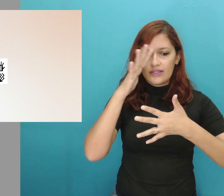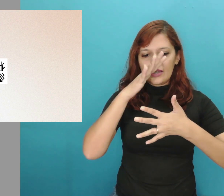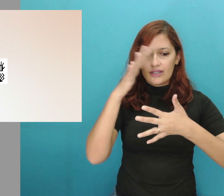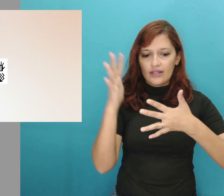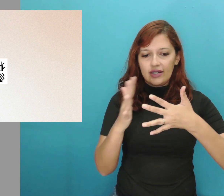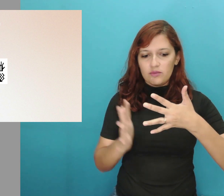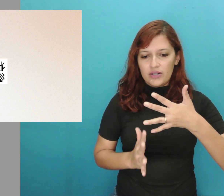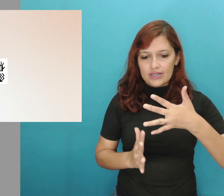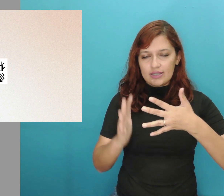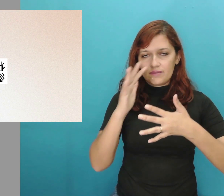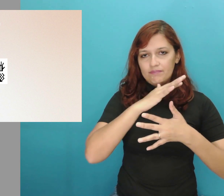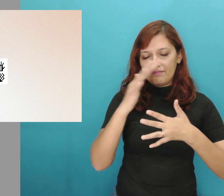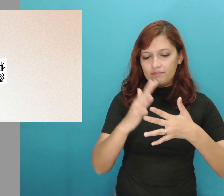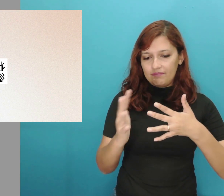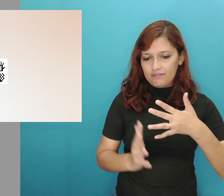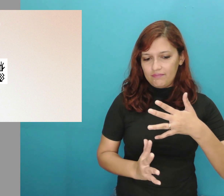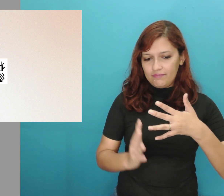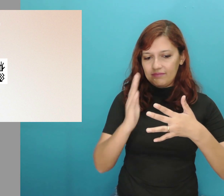de Libras.